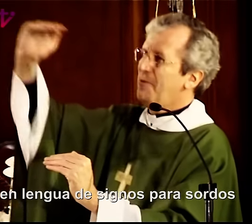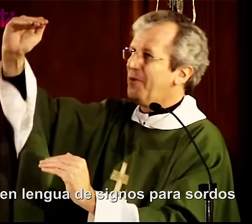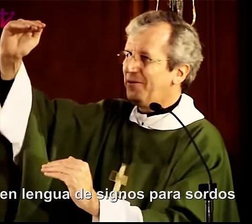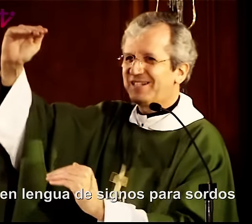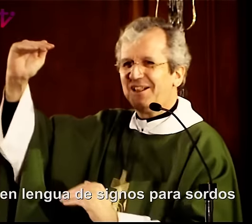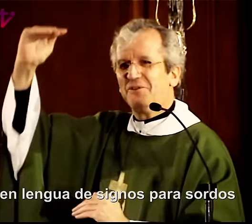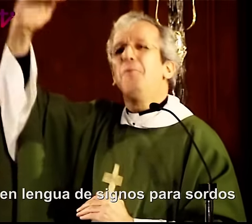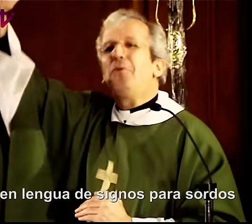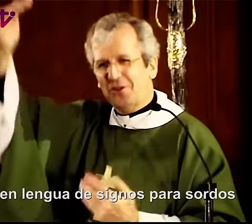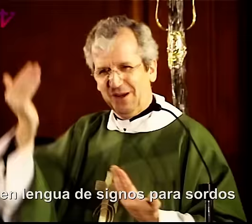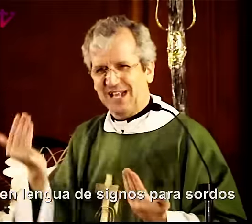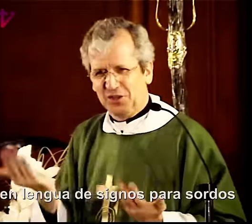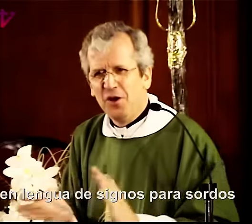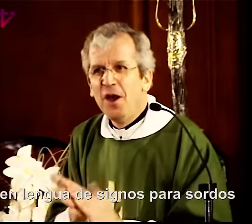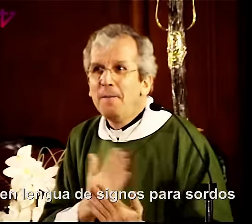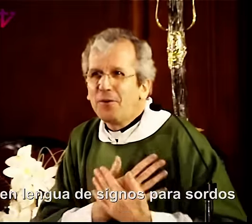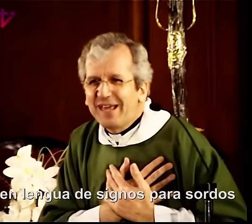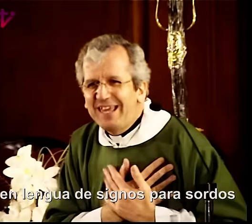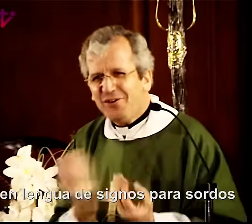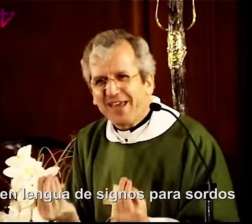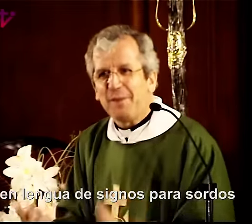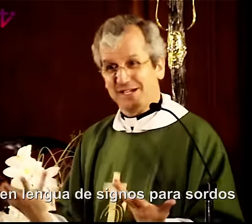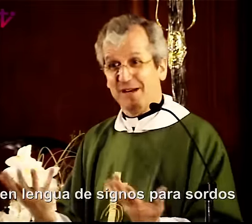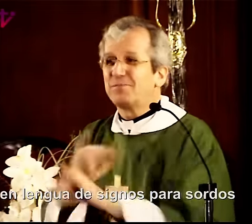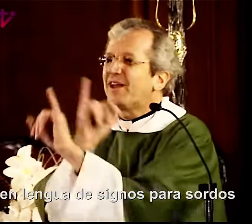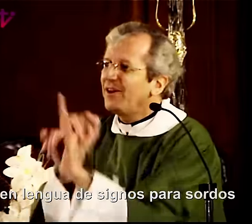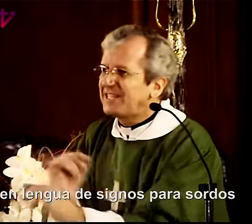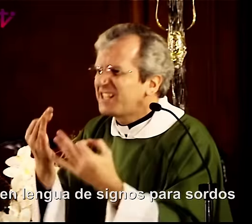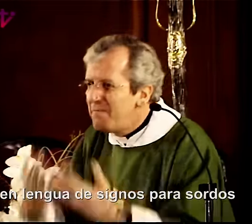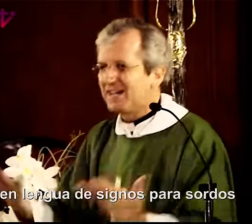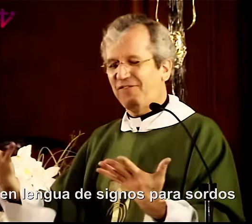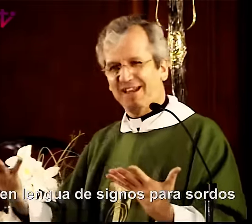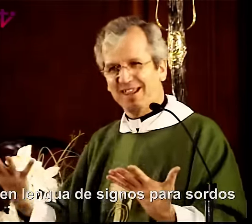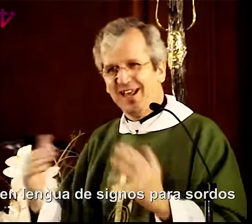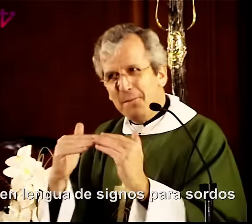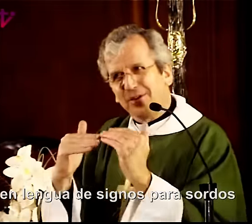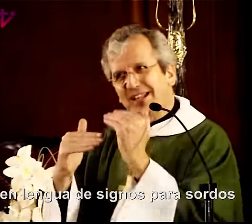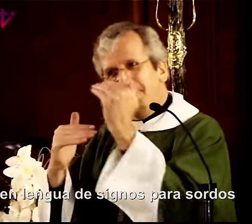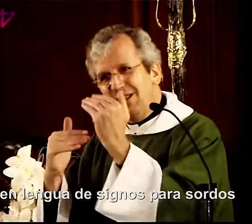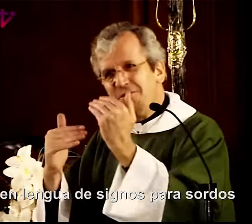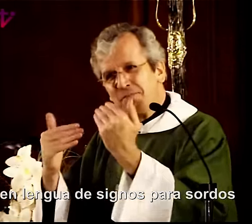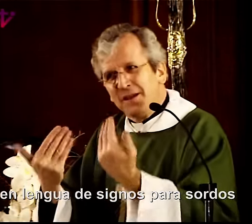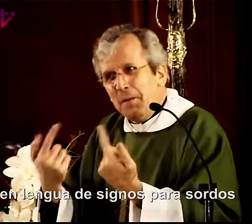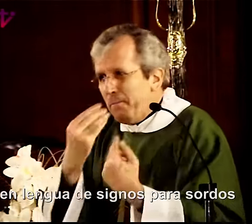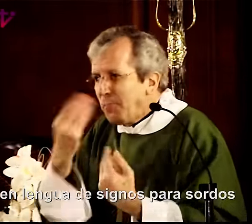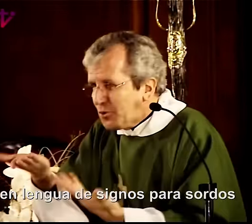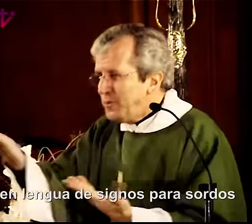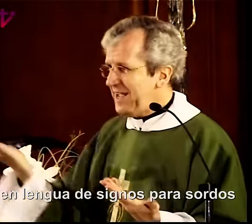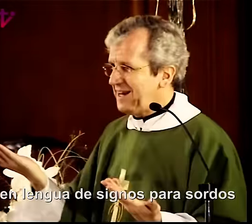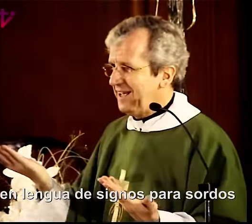poquito más alto, un poquito más alto, porque quiero que ames más, porque quiero que seas más feliz, porque te pido por tu bien, para